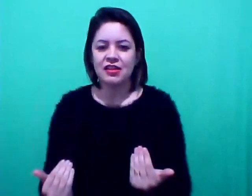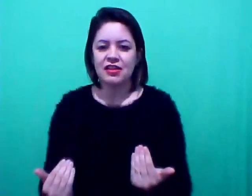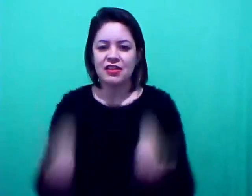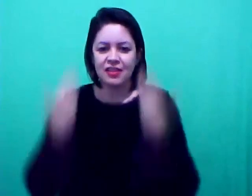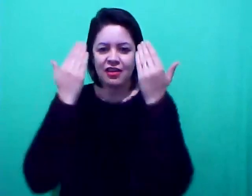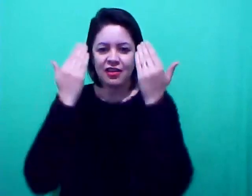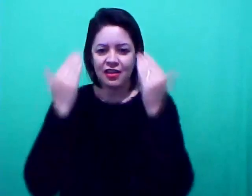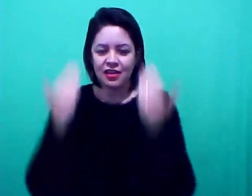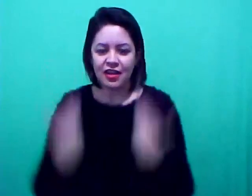Quando a gente.